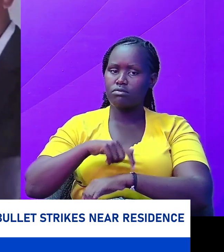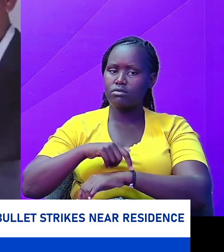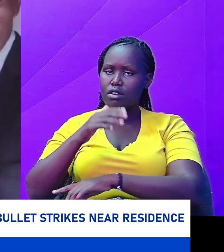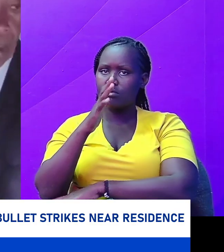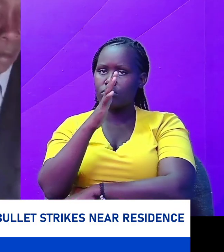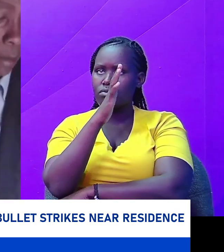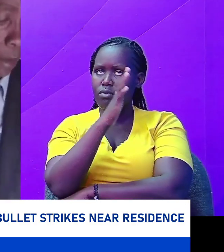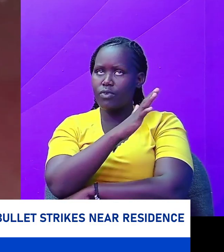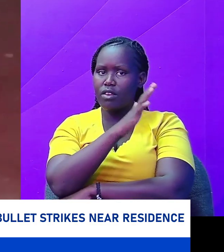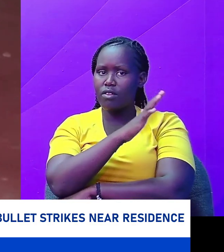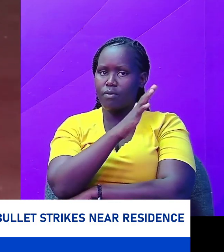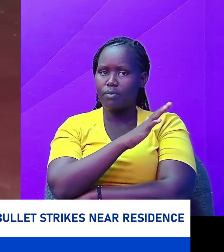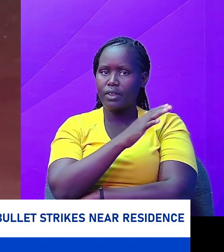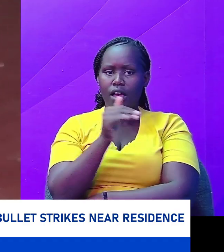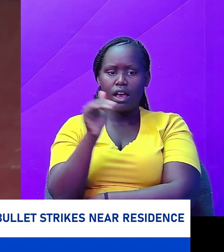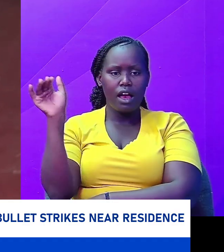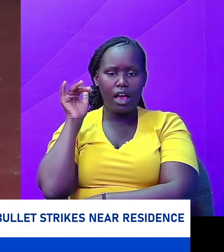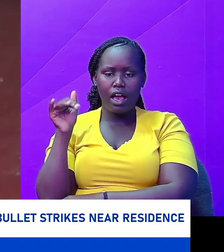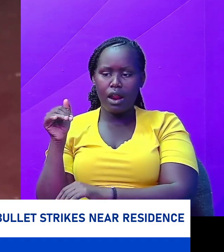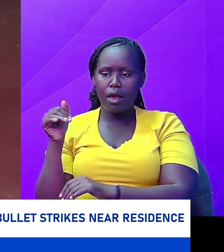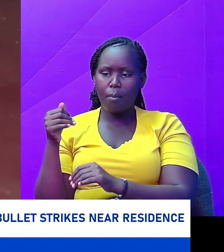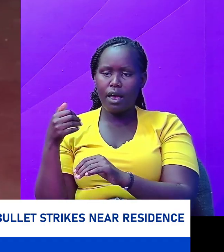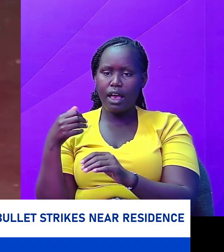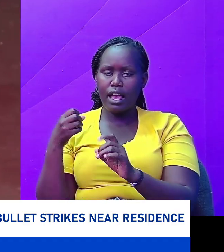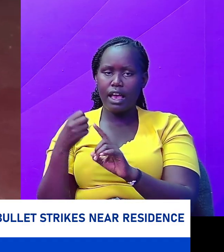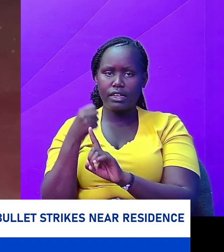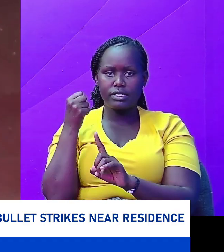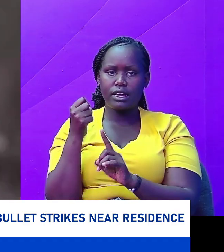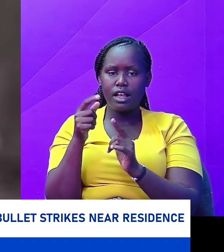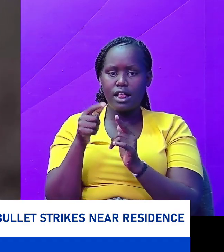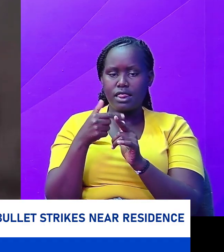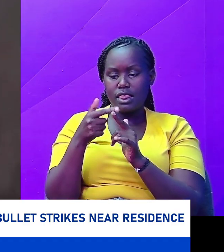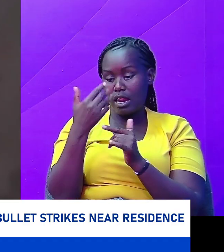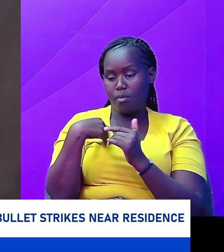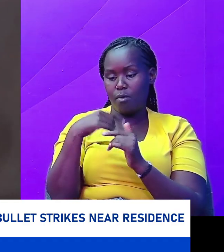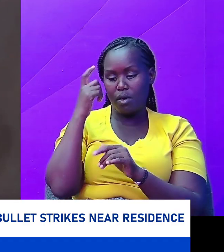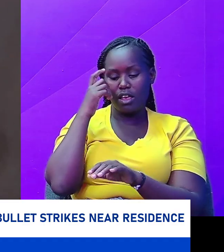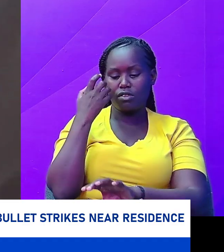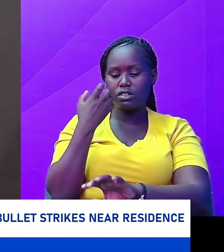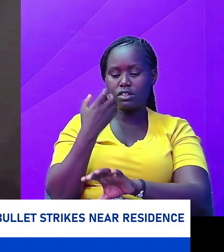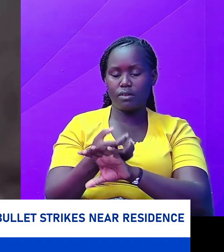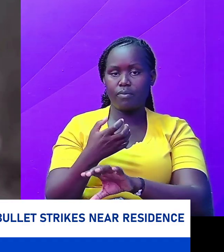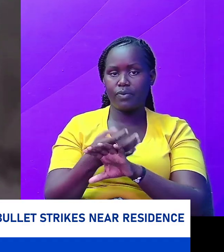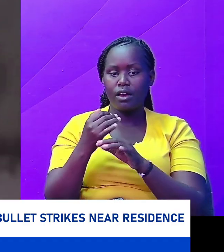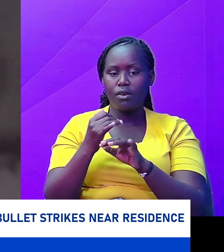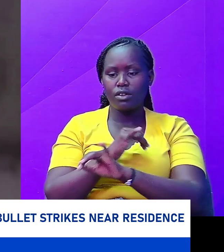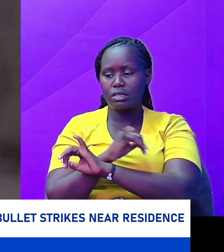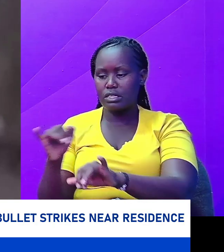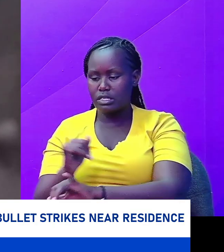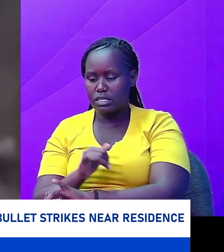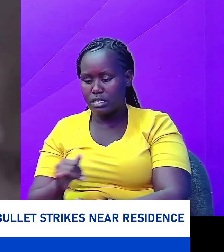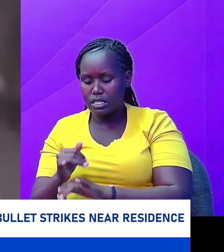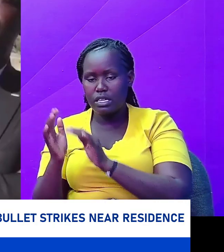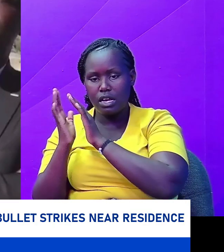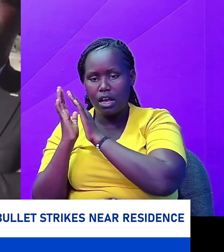nikasikia kitu imegoga mabati, kuangalia nikadhani ni jiwe, na nikaenda nikapaguza kitanda mchanga, kisha